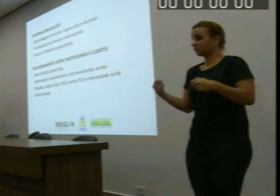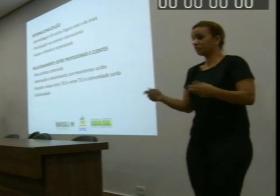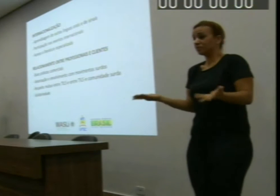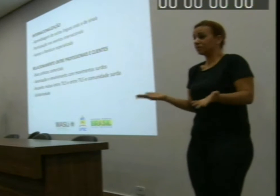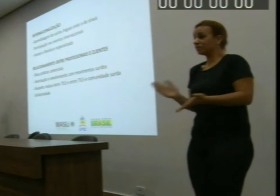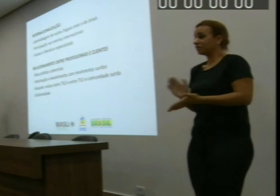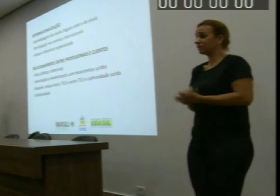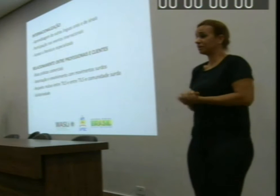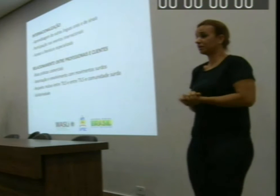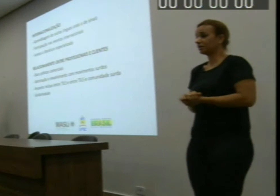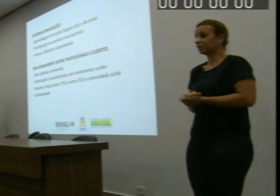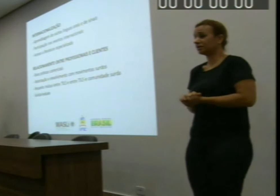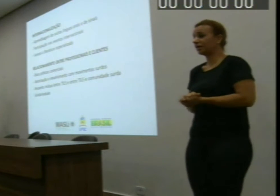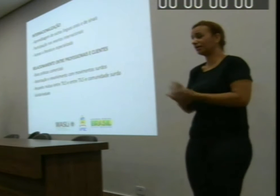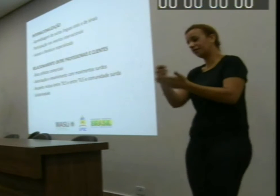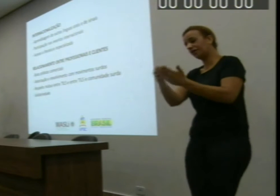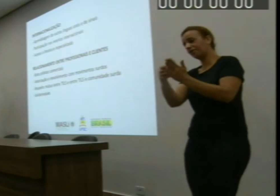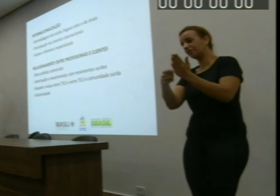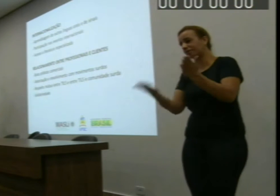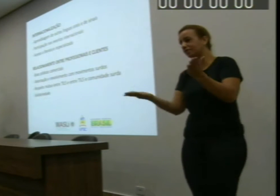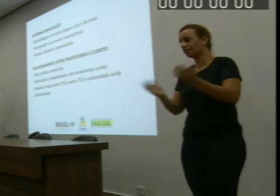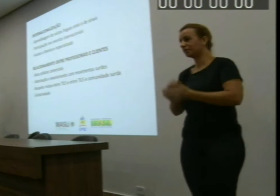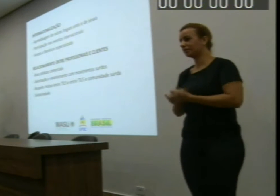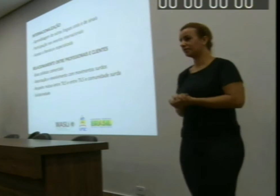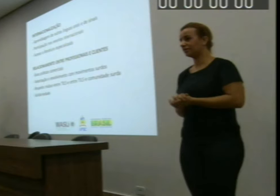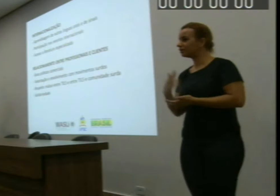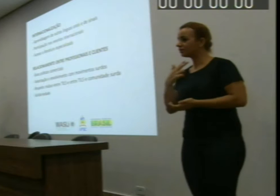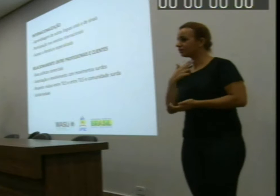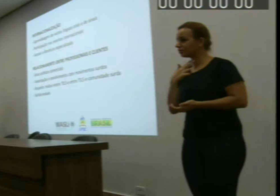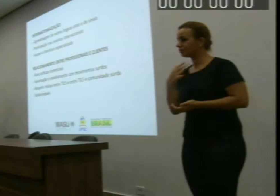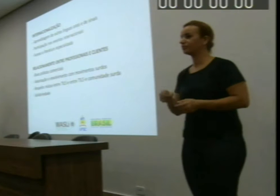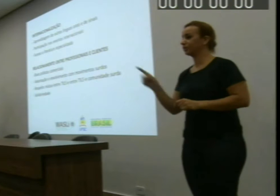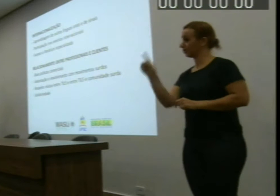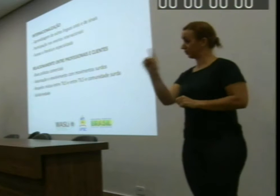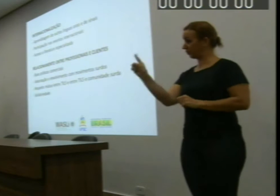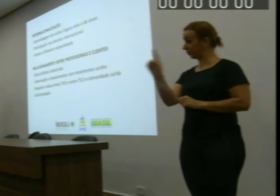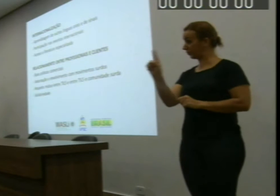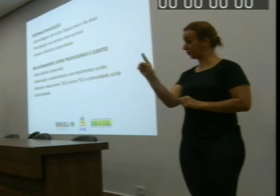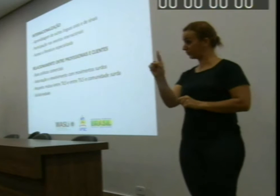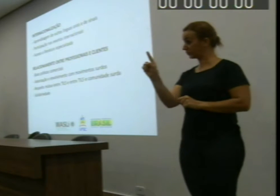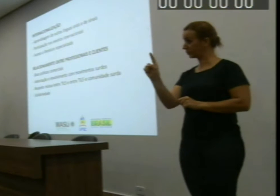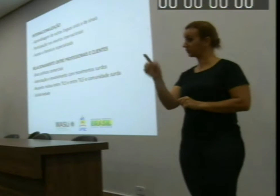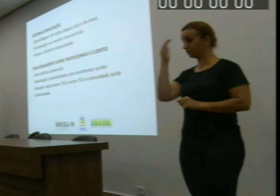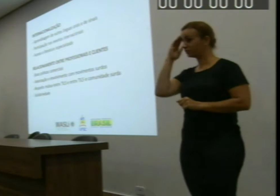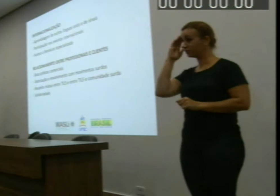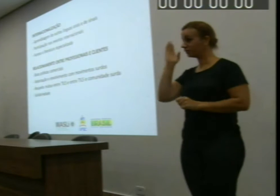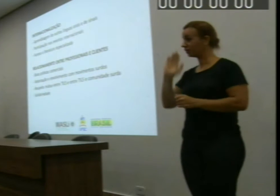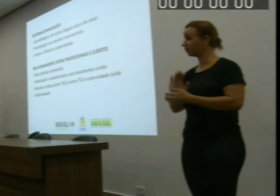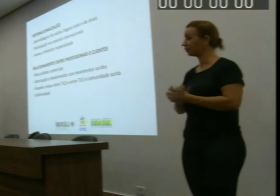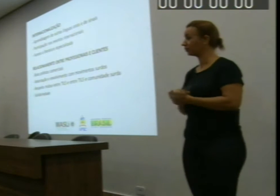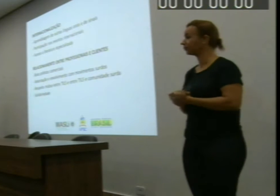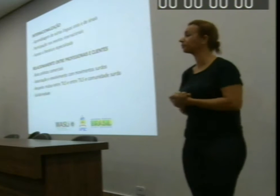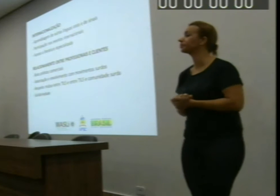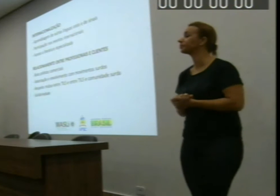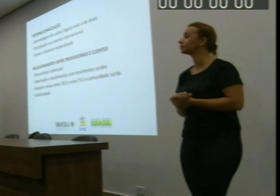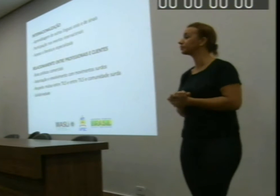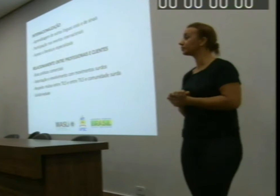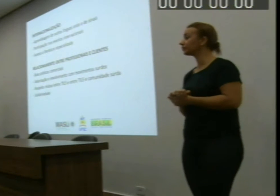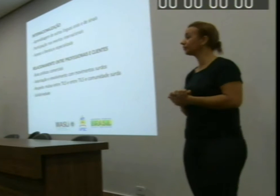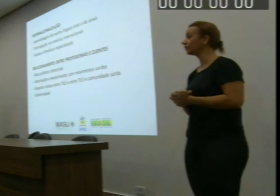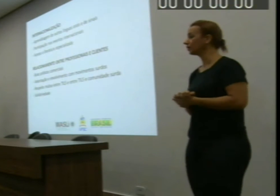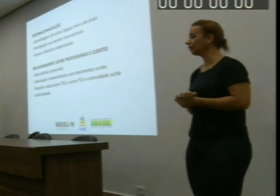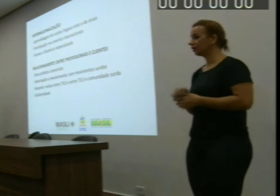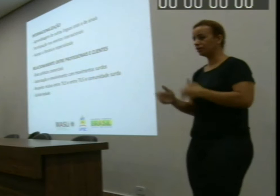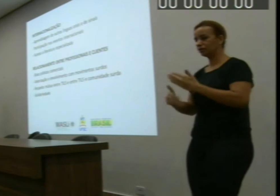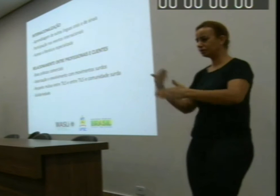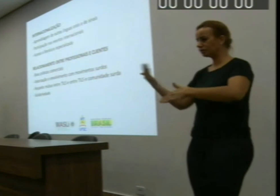eles com por com orista né ou seja conforme o tempo que você atua você recebe né e e isso vai